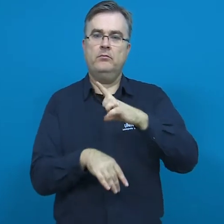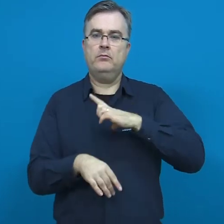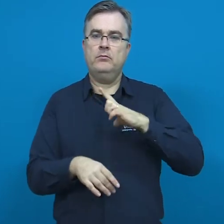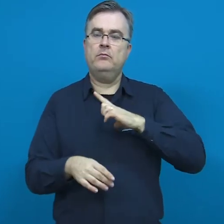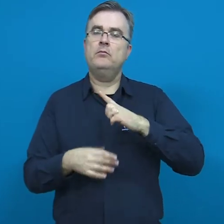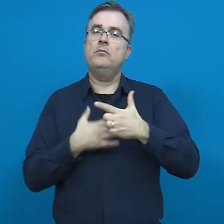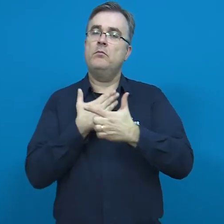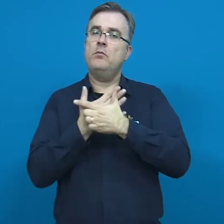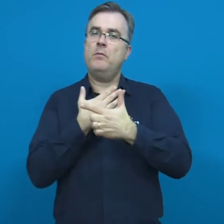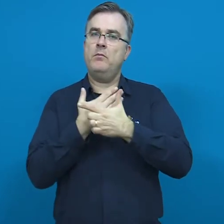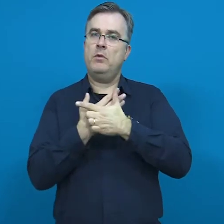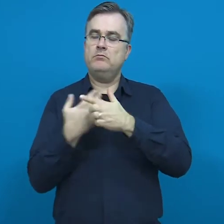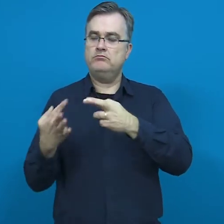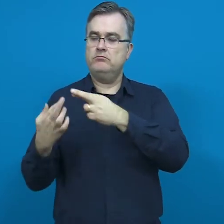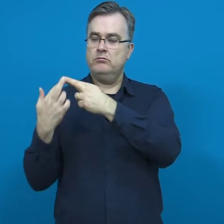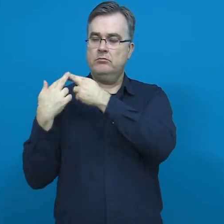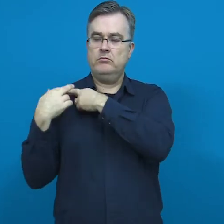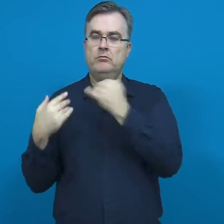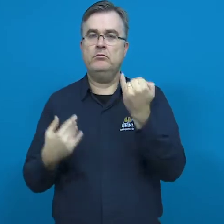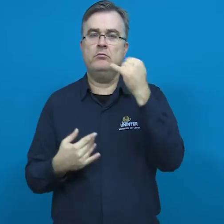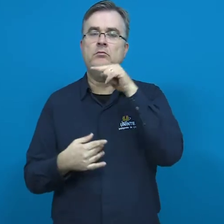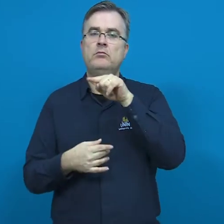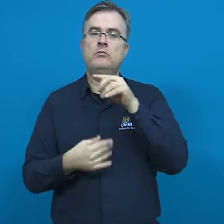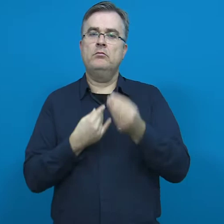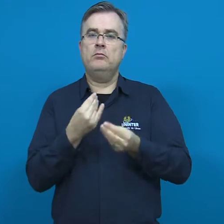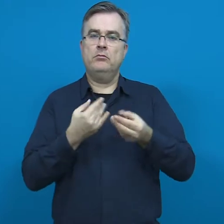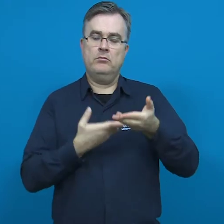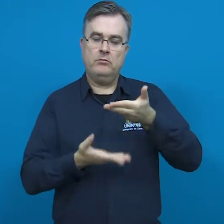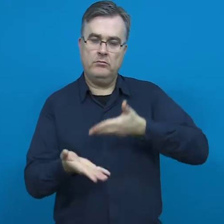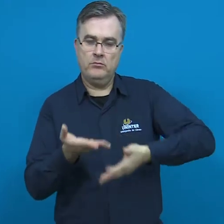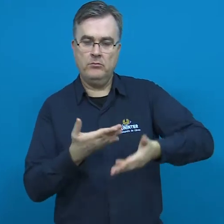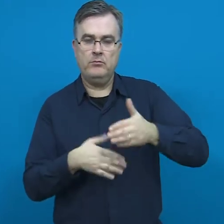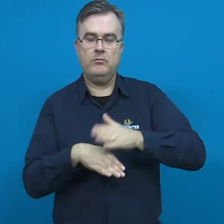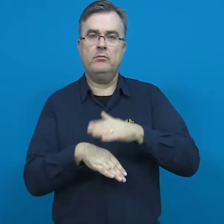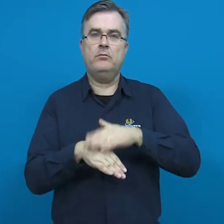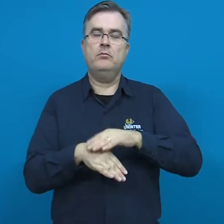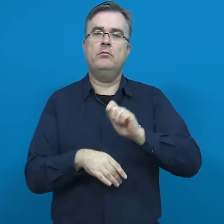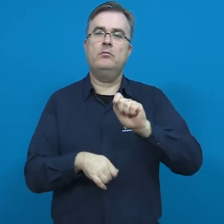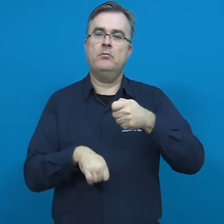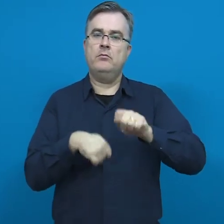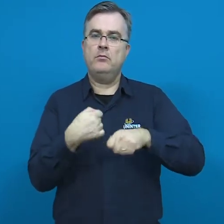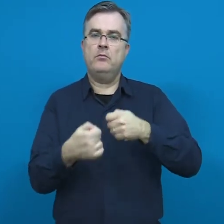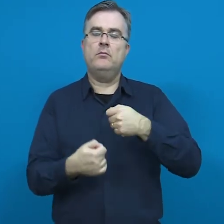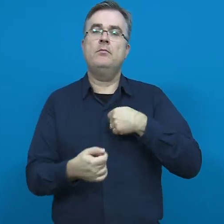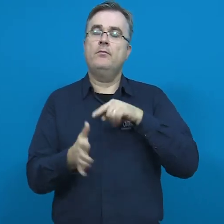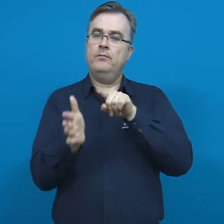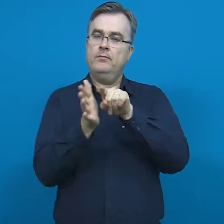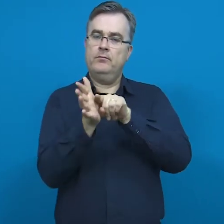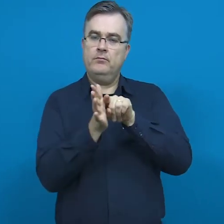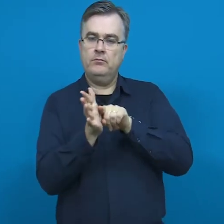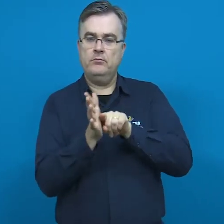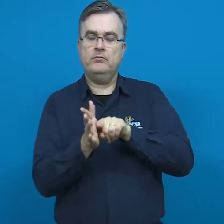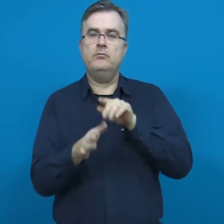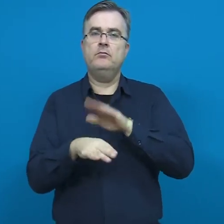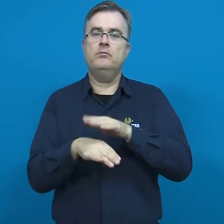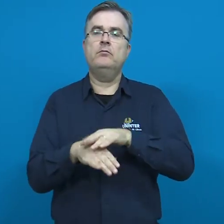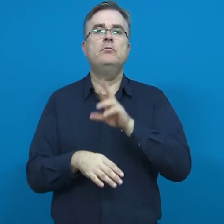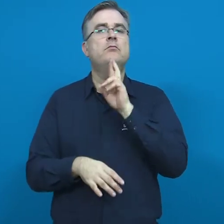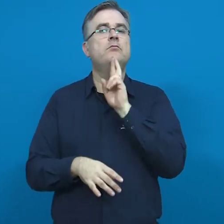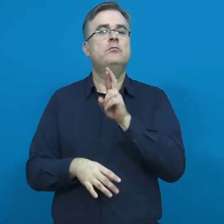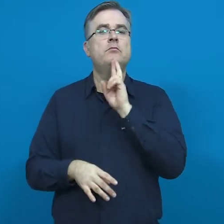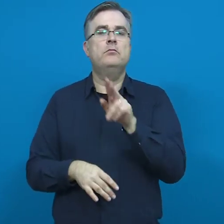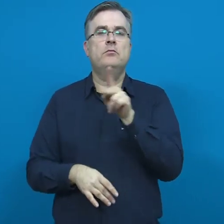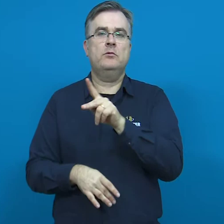conversa ela também tem um papel fundamental, né, que ela está fazendo aqui a mediação entre as questões que eu estou levantando e